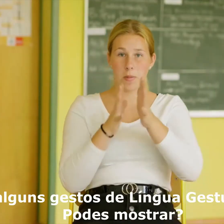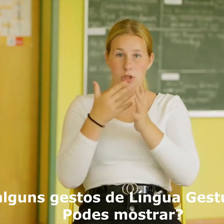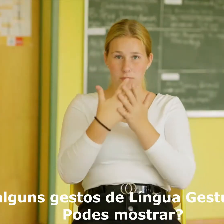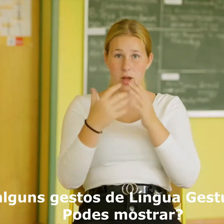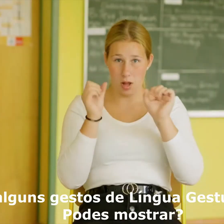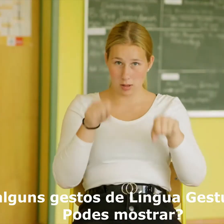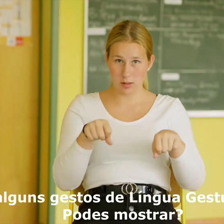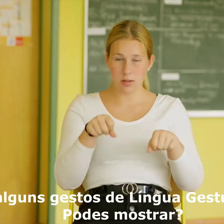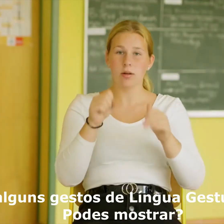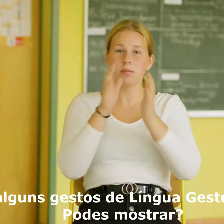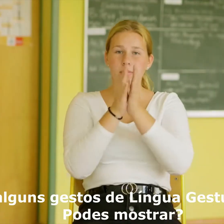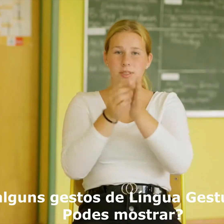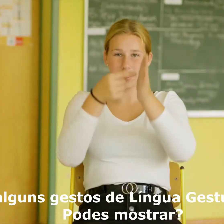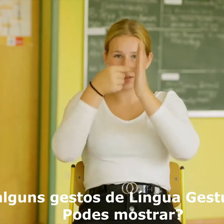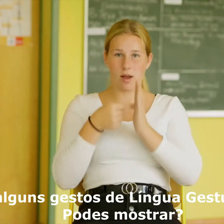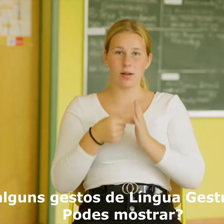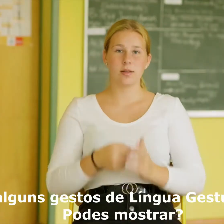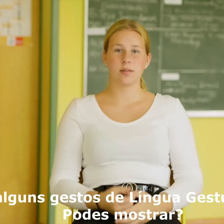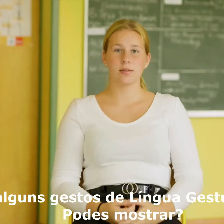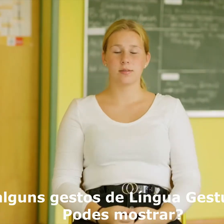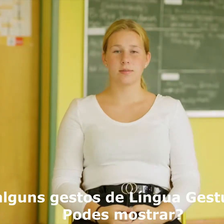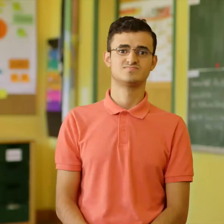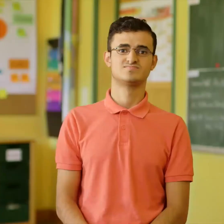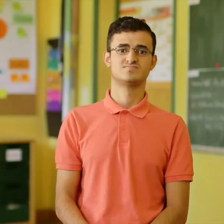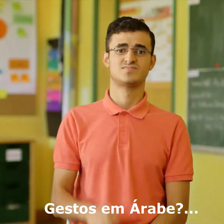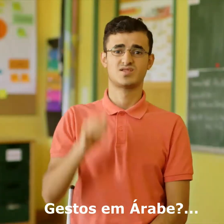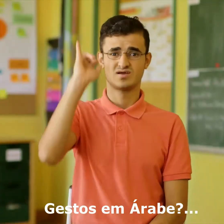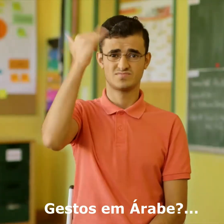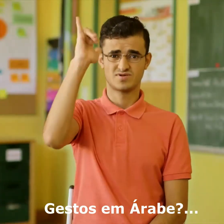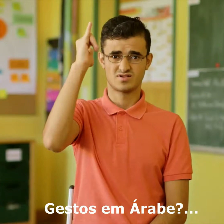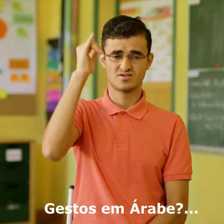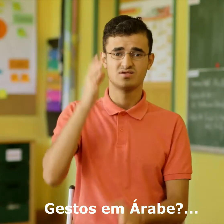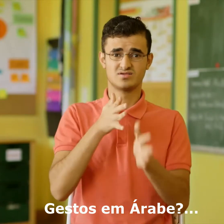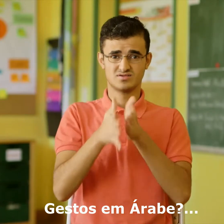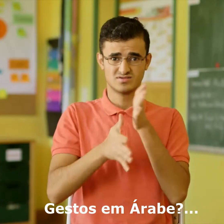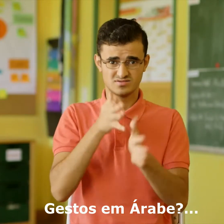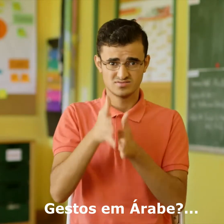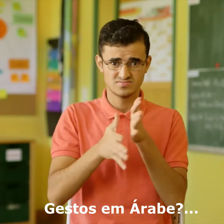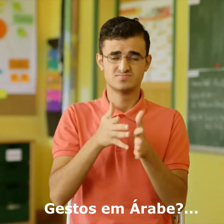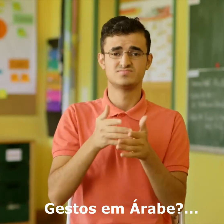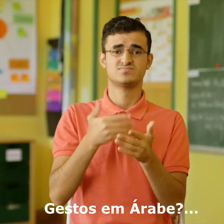Sabes um pouquinho de língua gestual árabe? Podias mostrar? Sim, por exemplo,